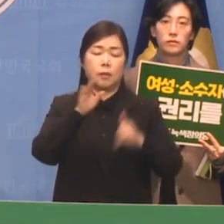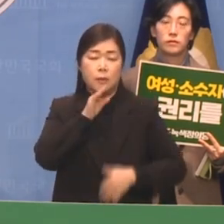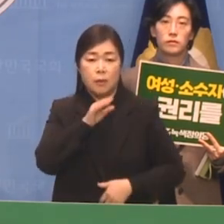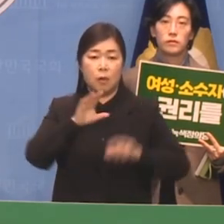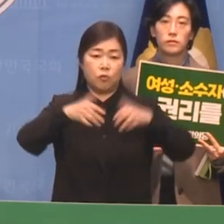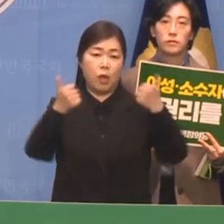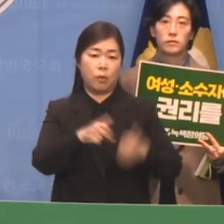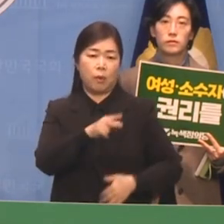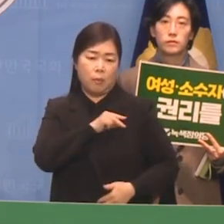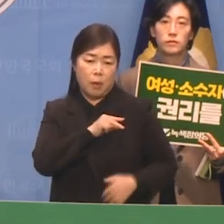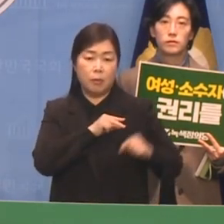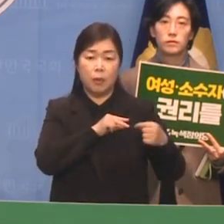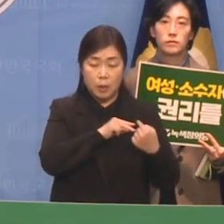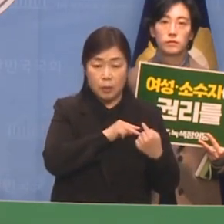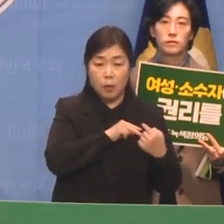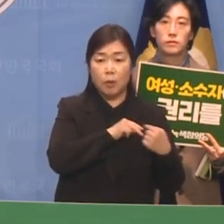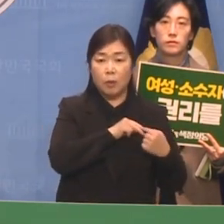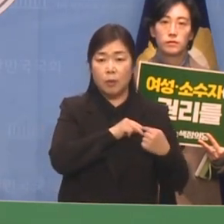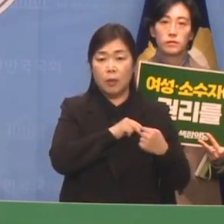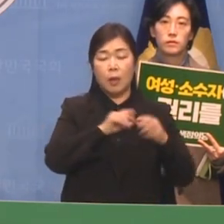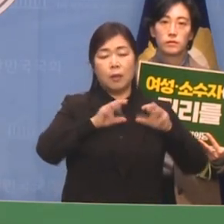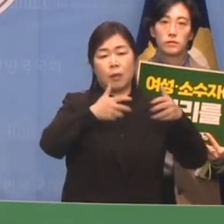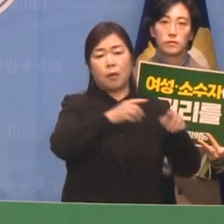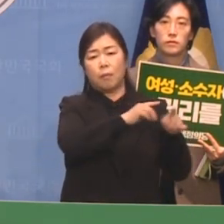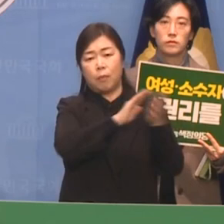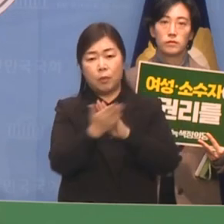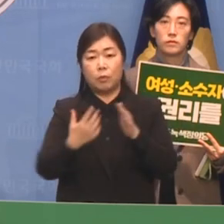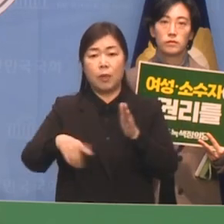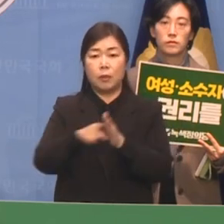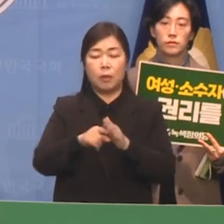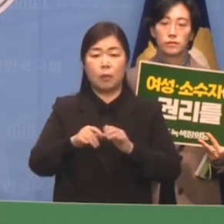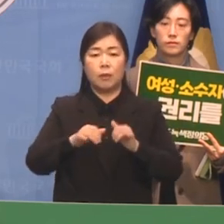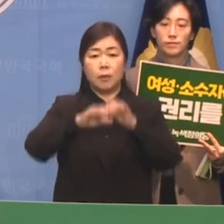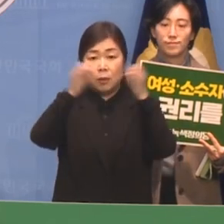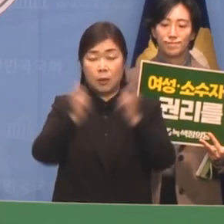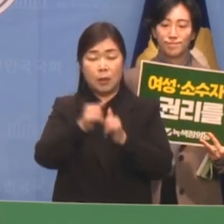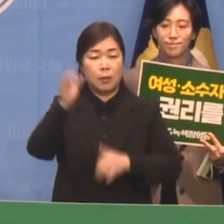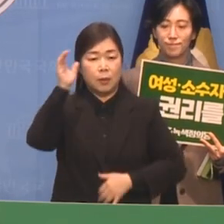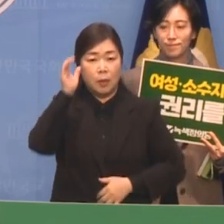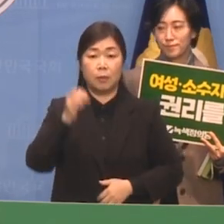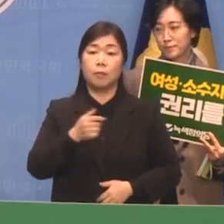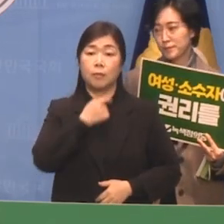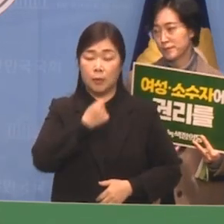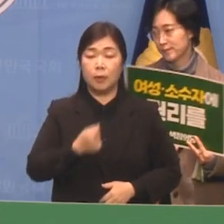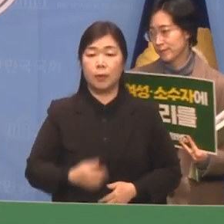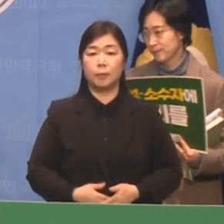되어서 바꿔낼 세상에 대한 기대를 해보겠습니다. 네, 감사합니다.